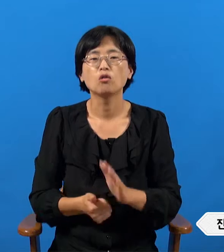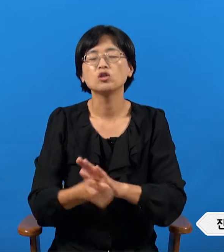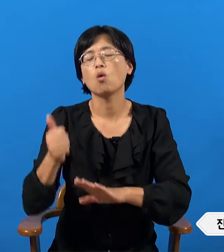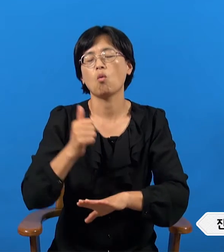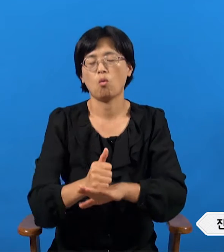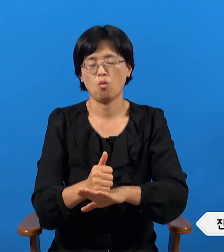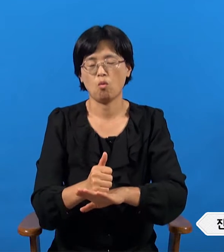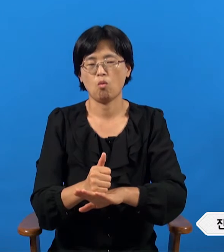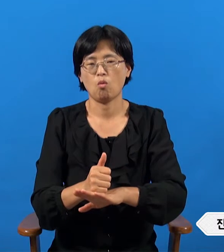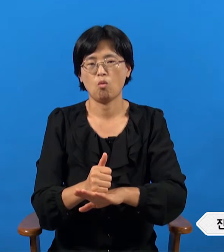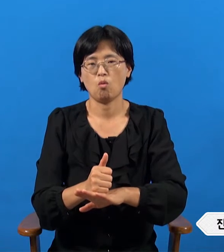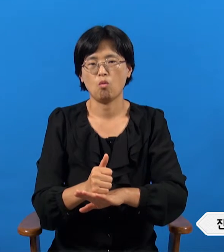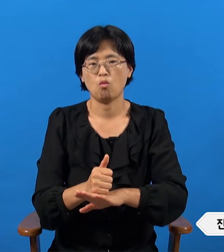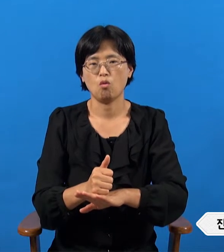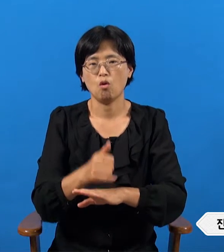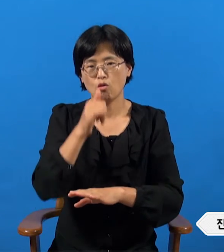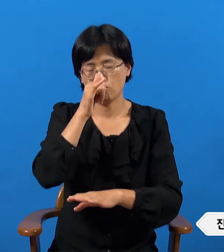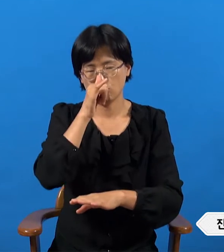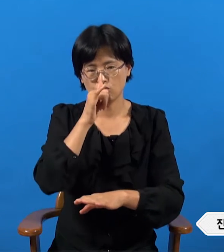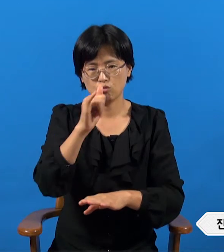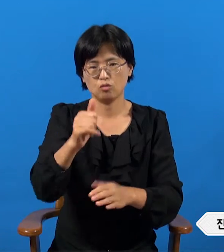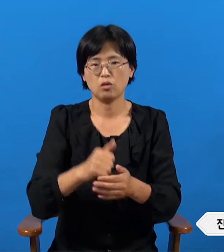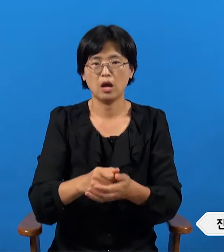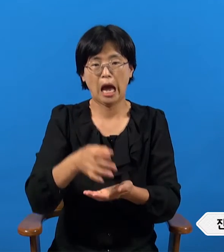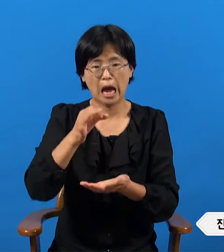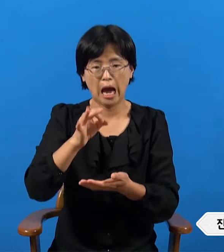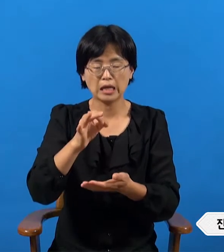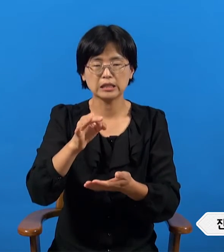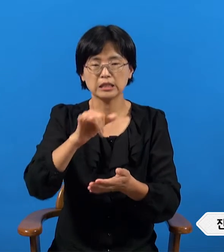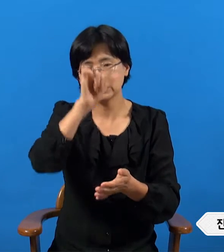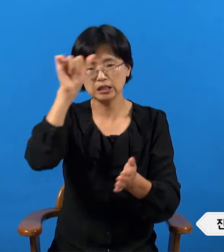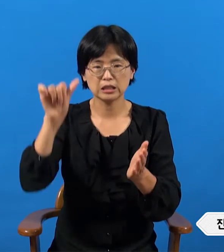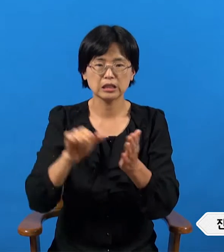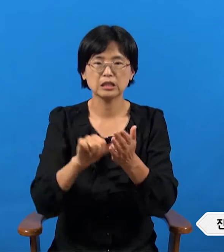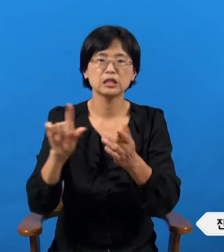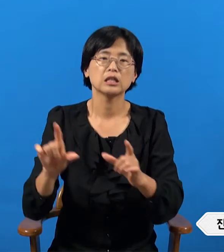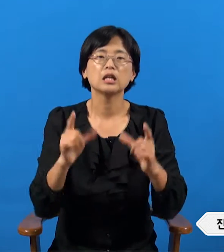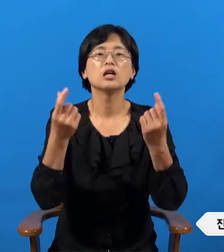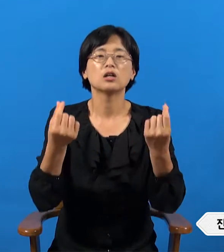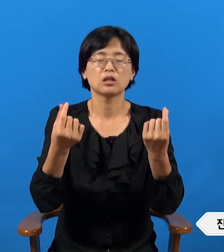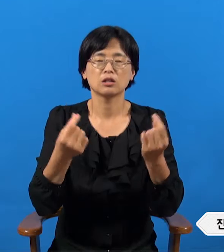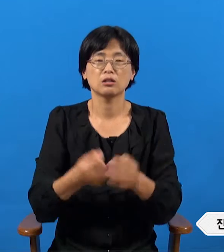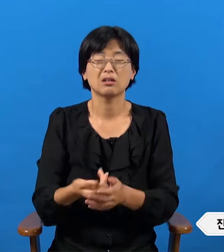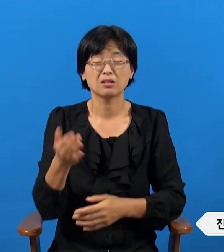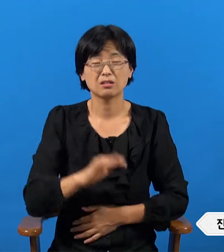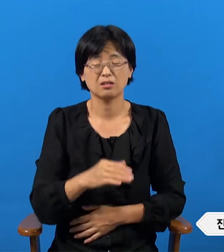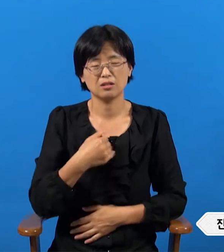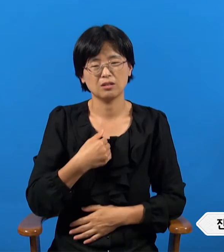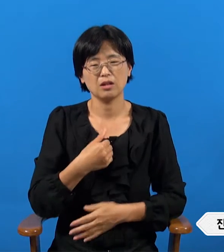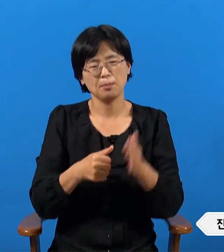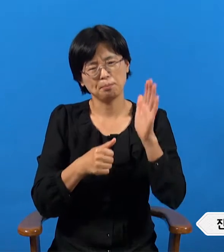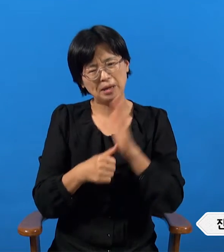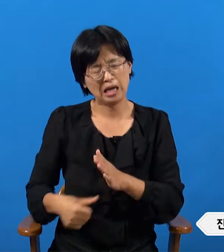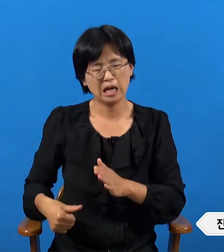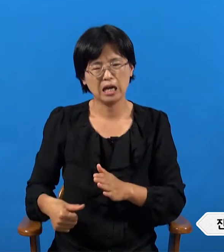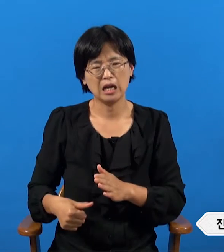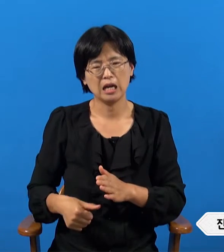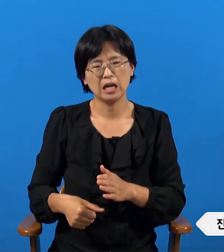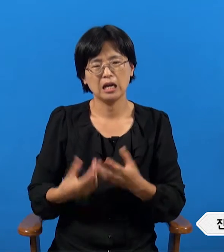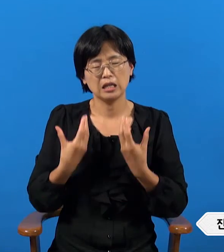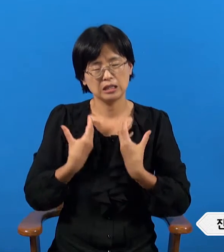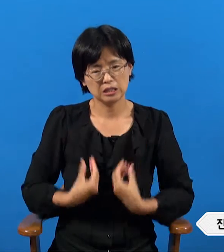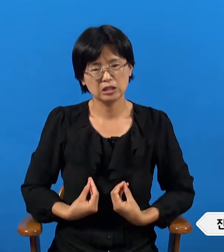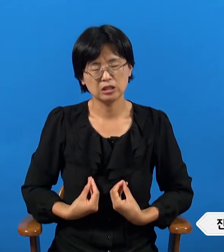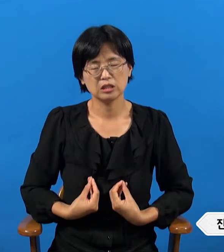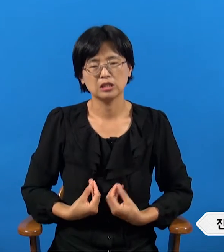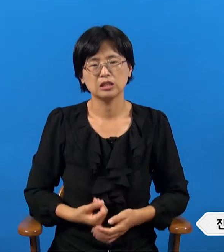있으면 그것은 성공한 것처럼, 훌륭한 것처럼, 가치 있는 인생처럼 보입니다. 그런데 내가 실수하고, 내가 실패하고, 내가